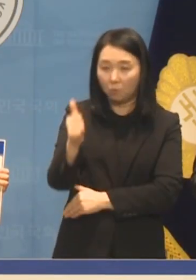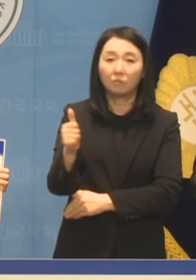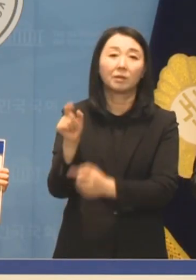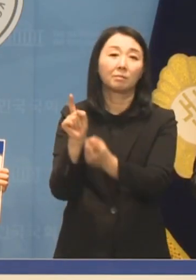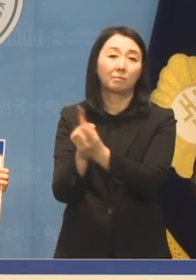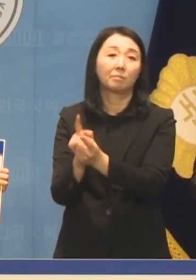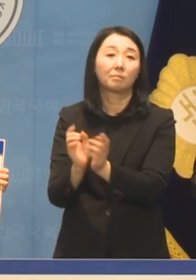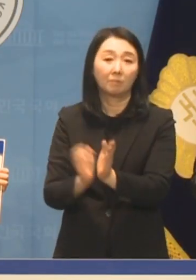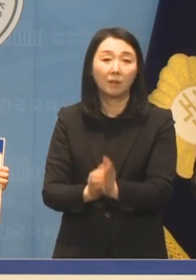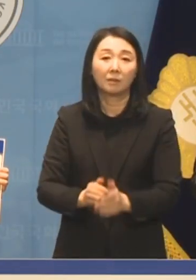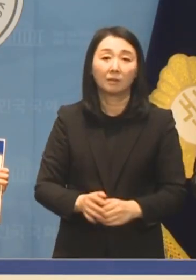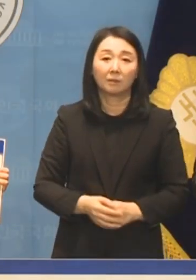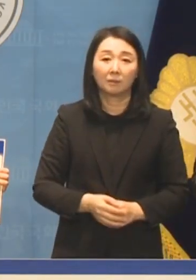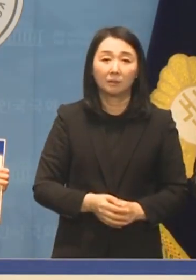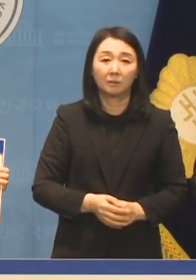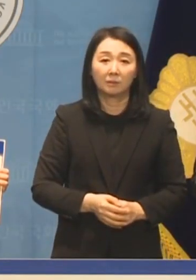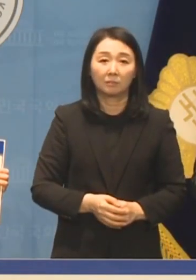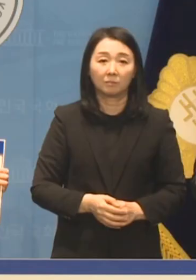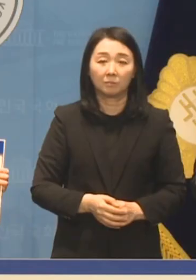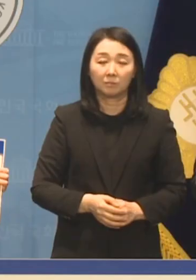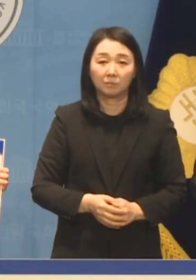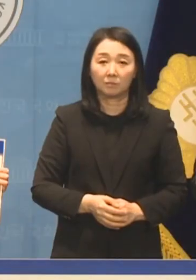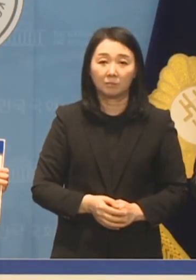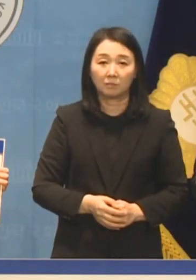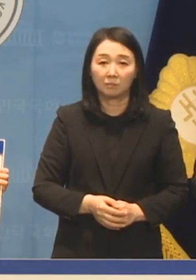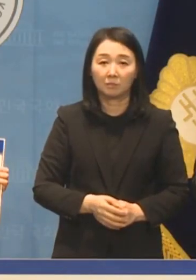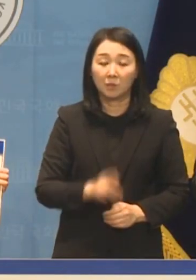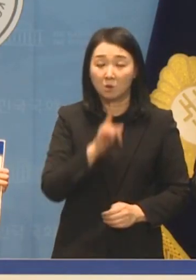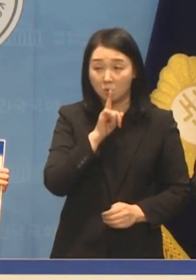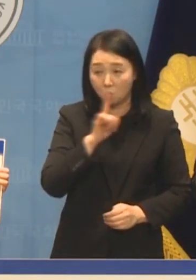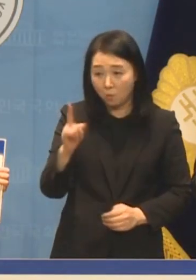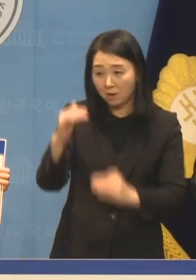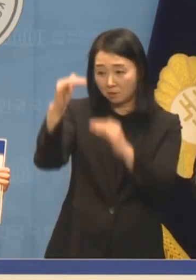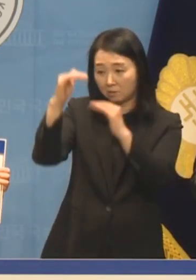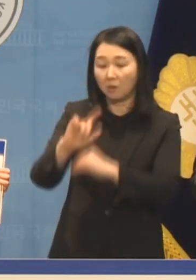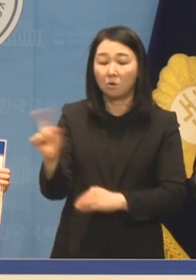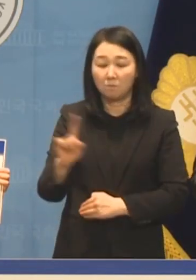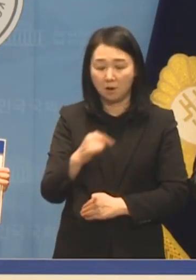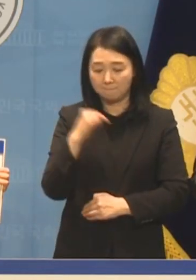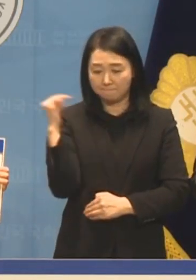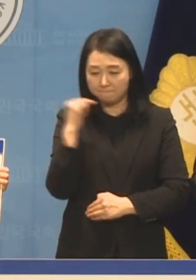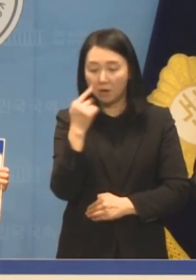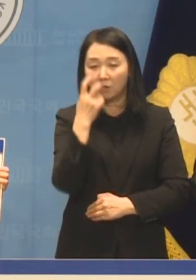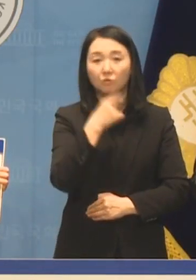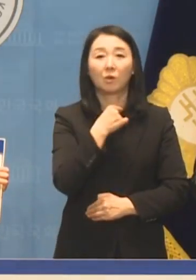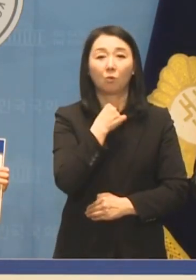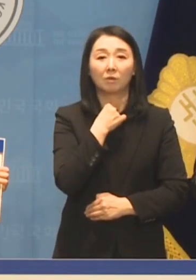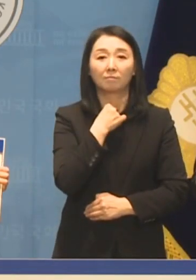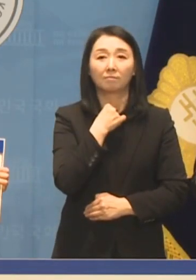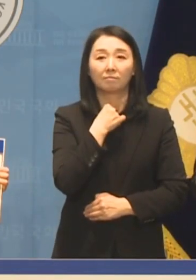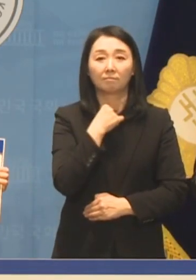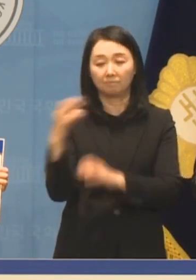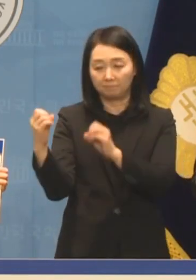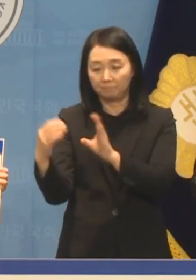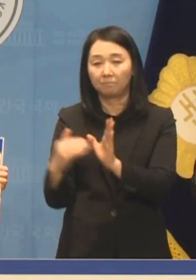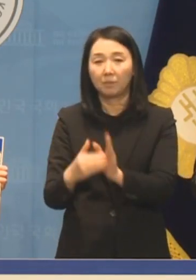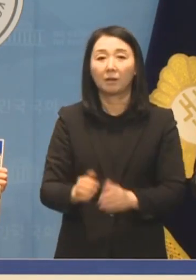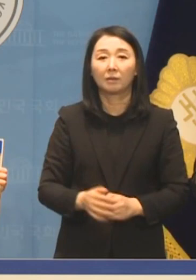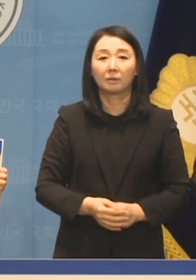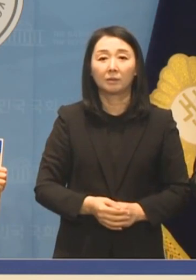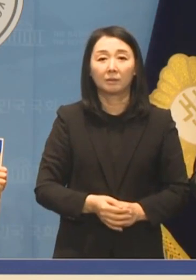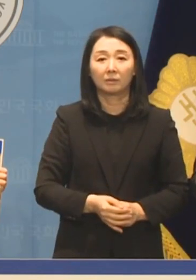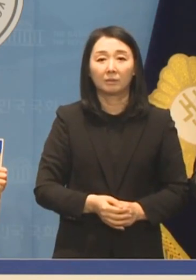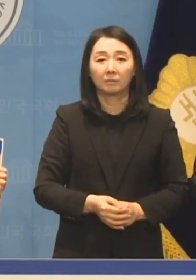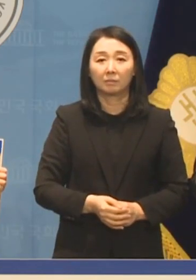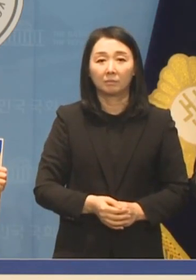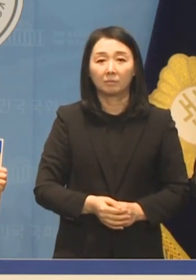만났습니다. 독립적으로 오는 고발된 내용은 철저히 수사하겠다라고 이야기를 했습니다.